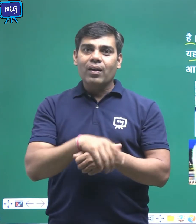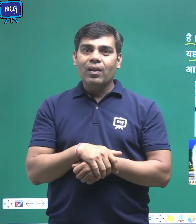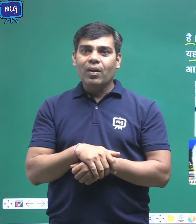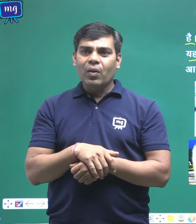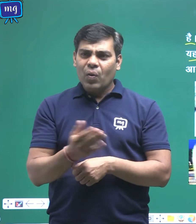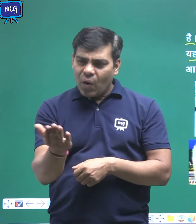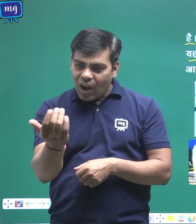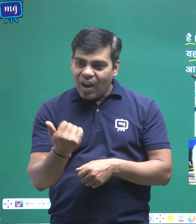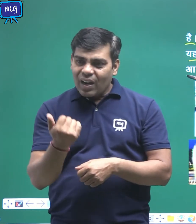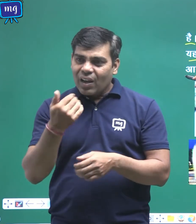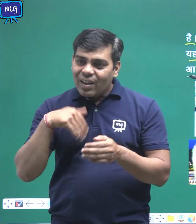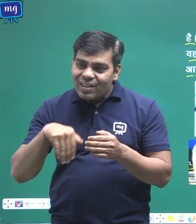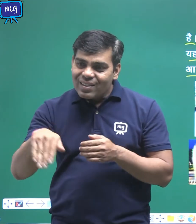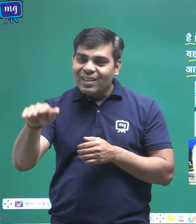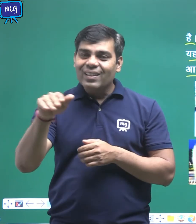आना जाना